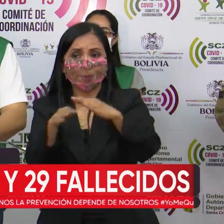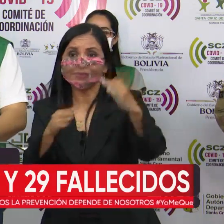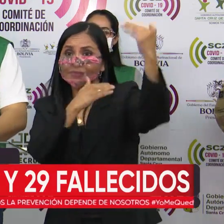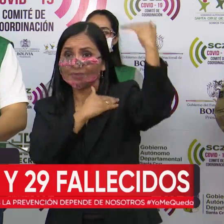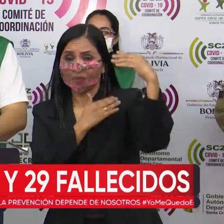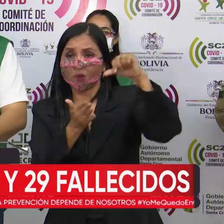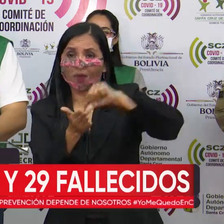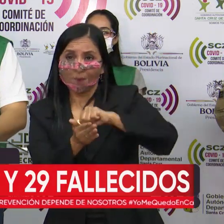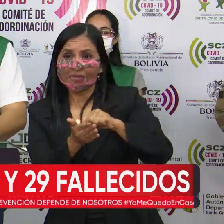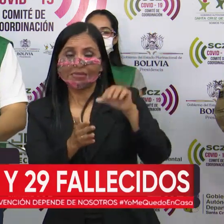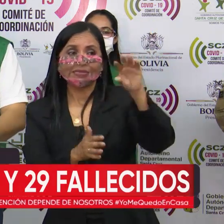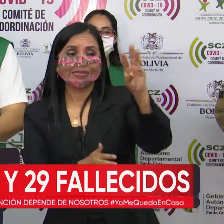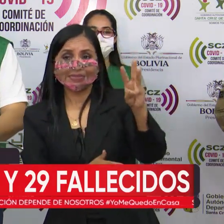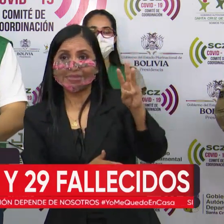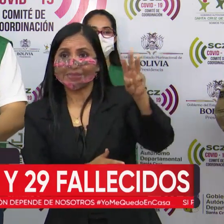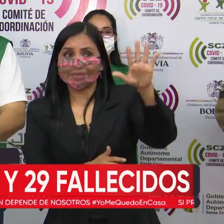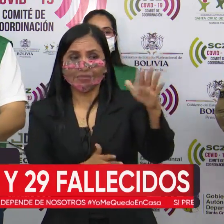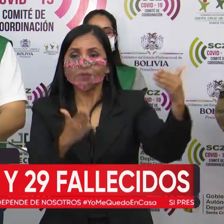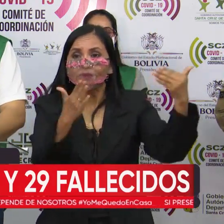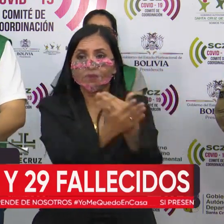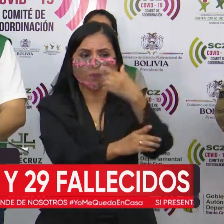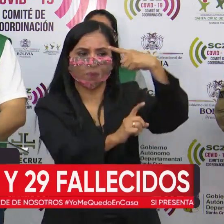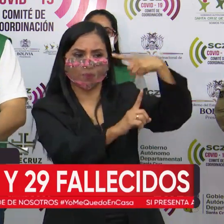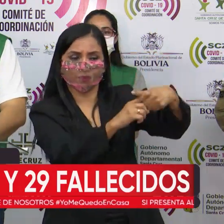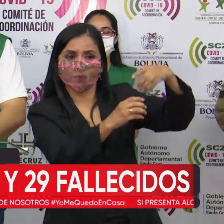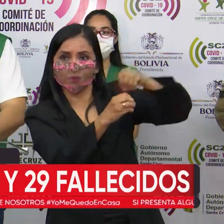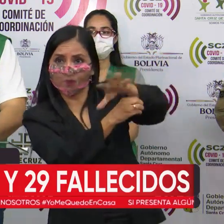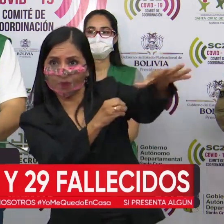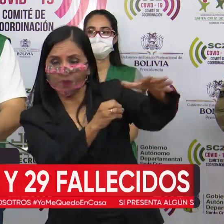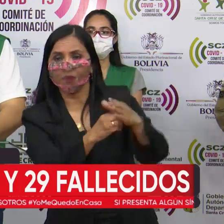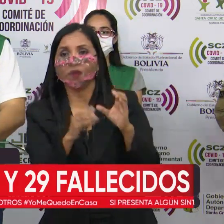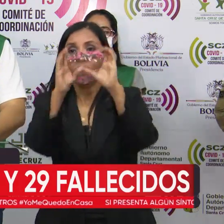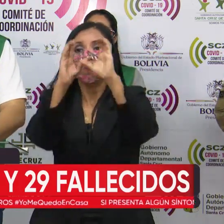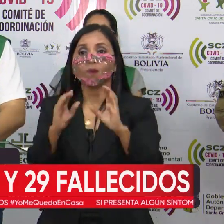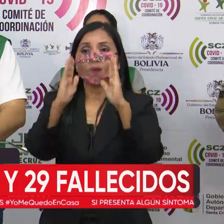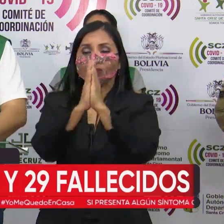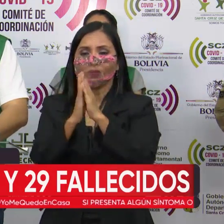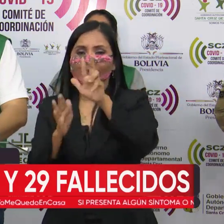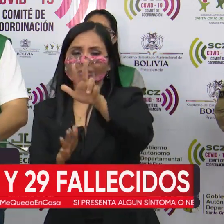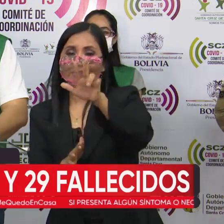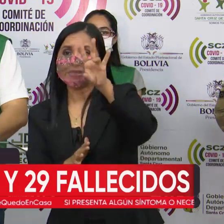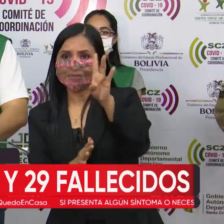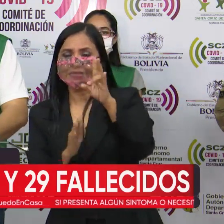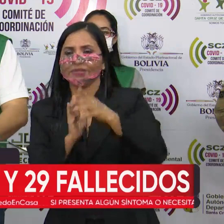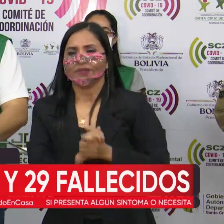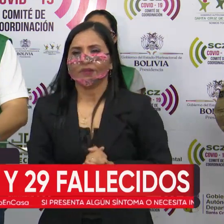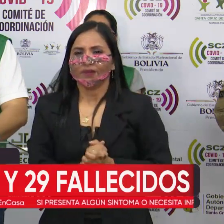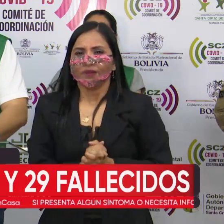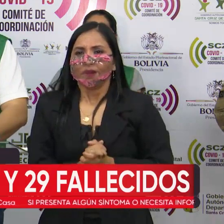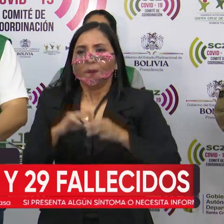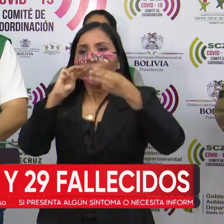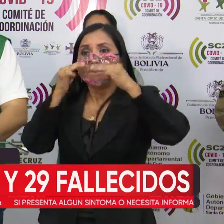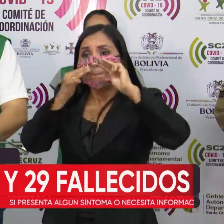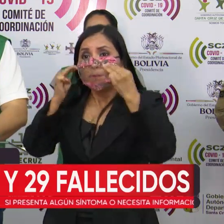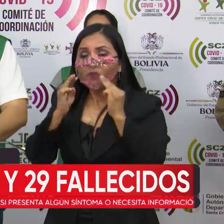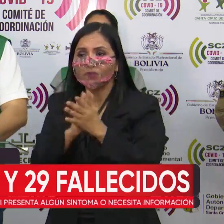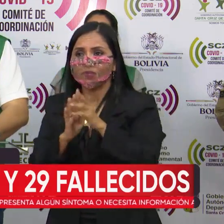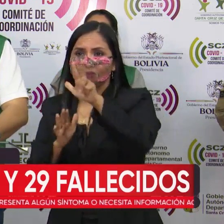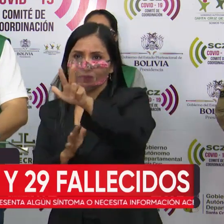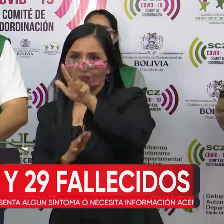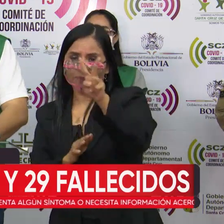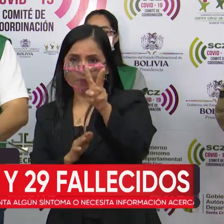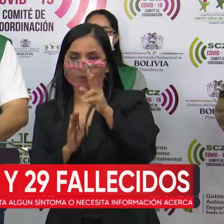Cruz de la Sierra con 65 nuevos casos, Cotoca con 37, Montero con